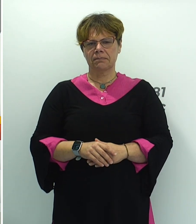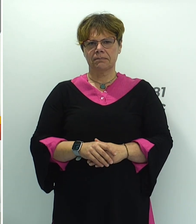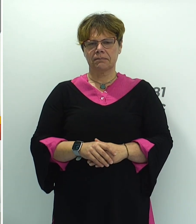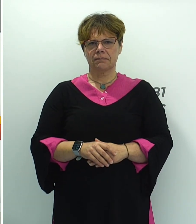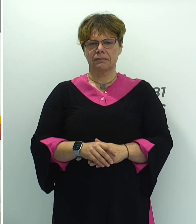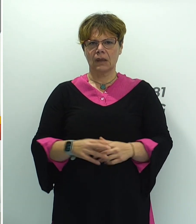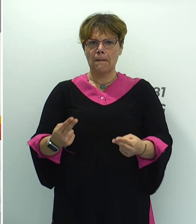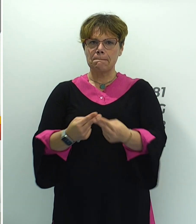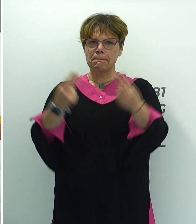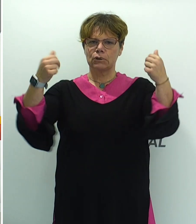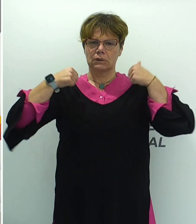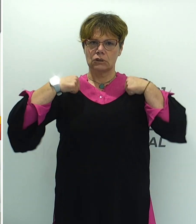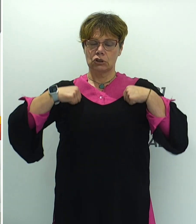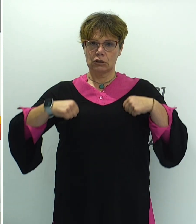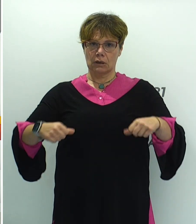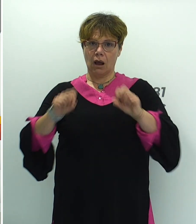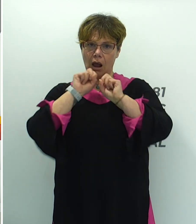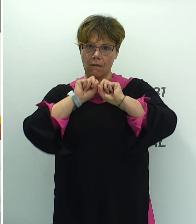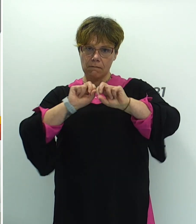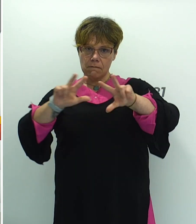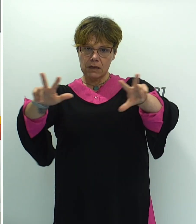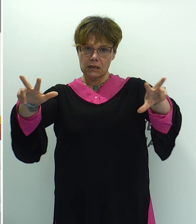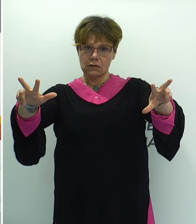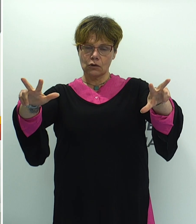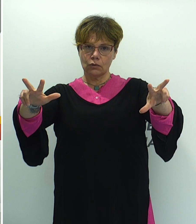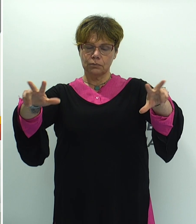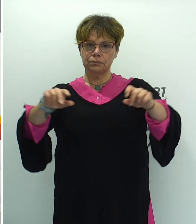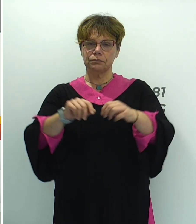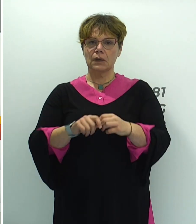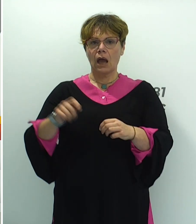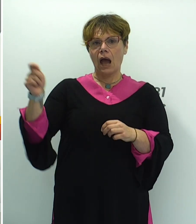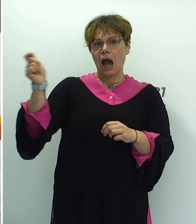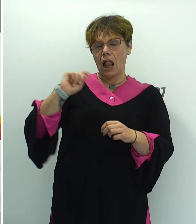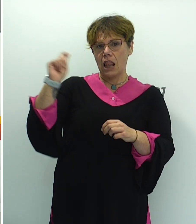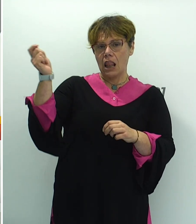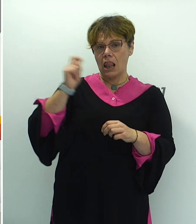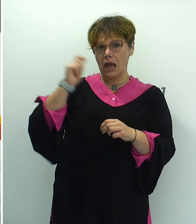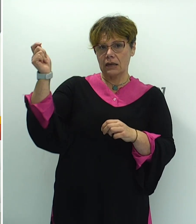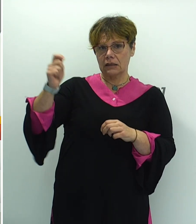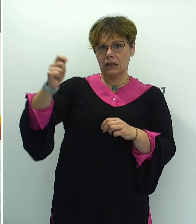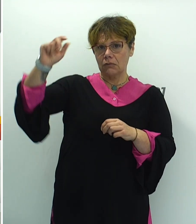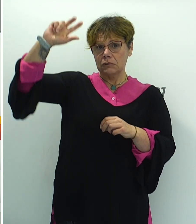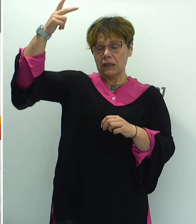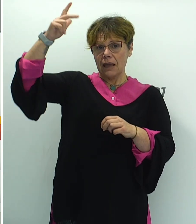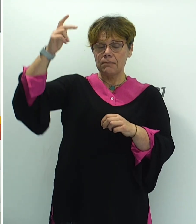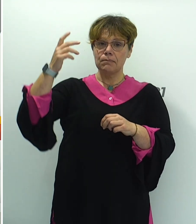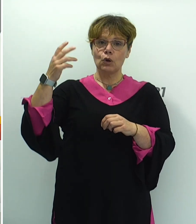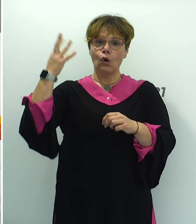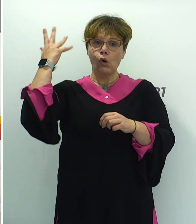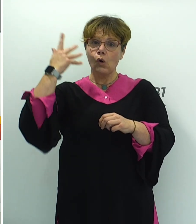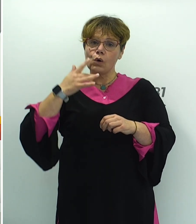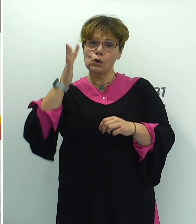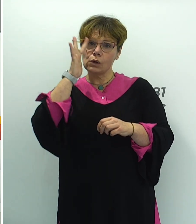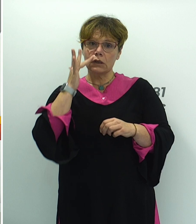La Protezione Civile ha diramato un nuovo avviso di allerta meteo di colore giallo,